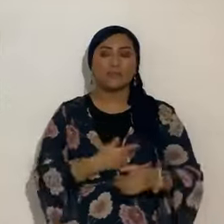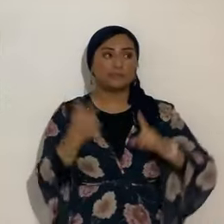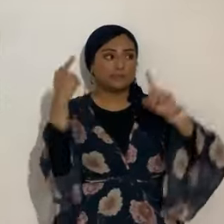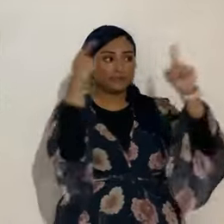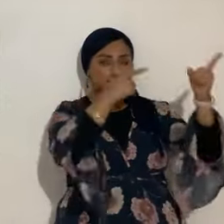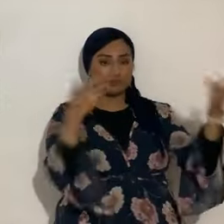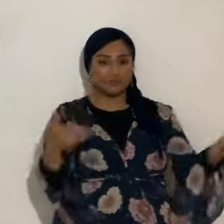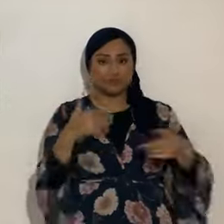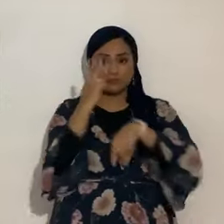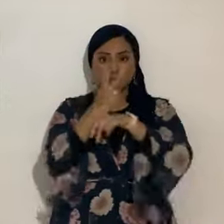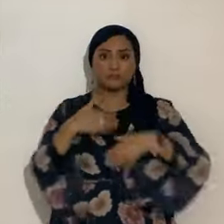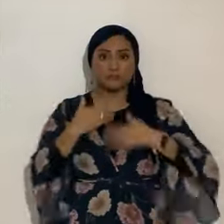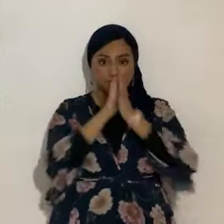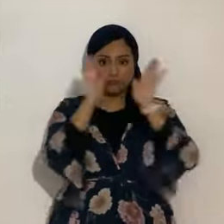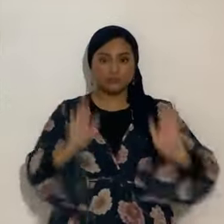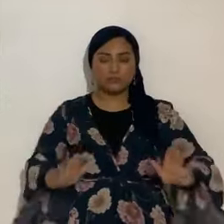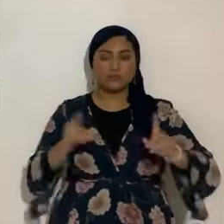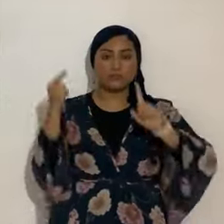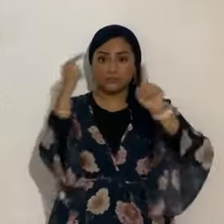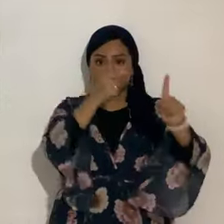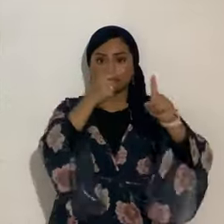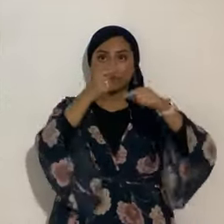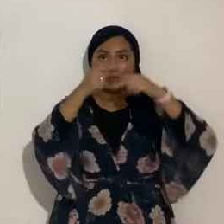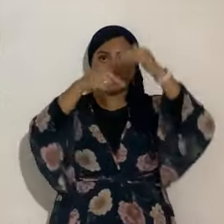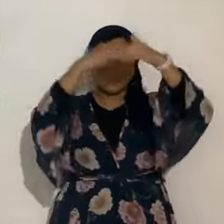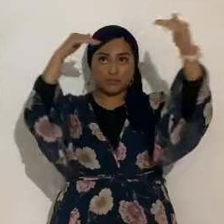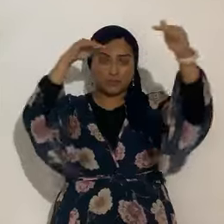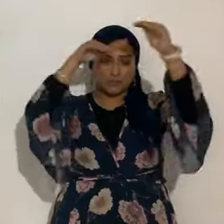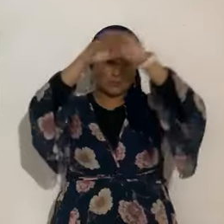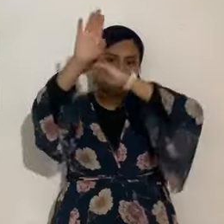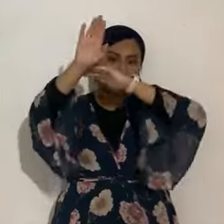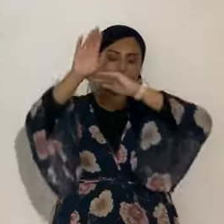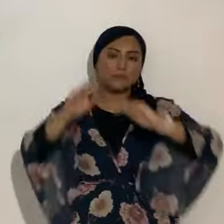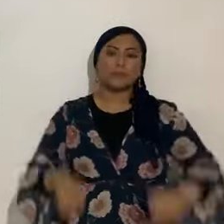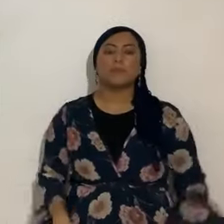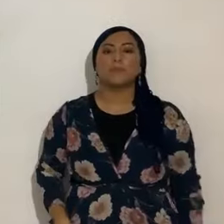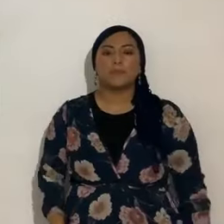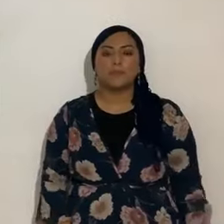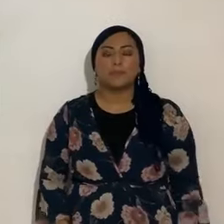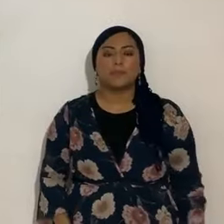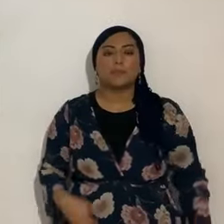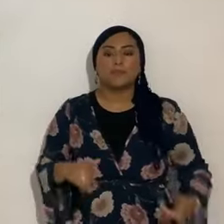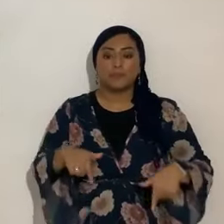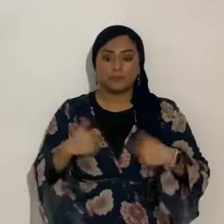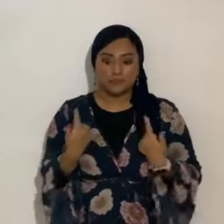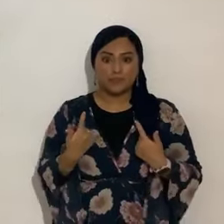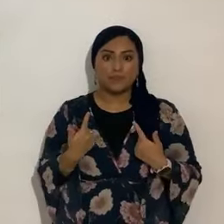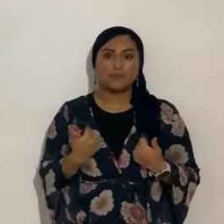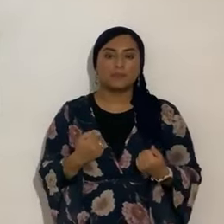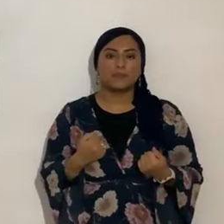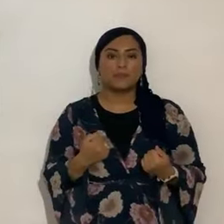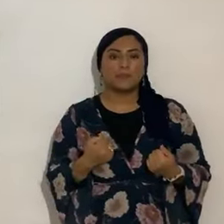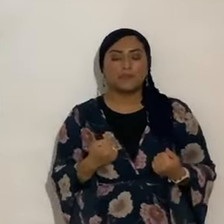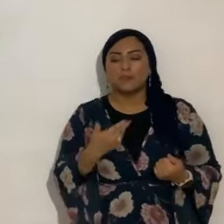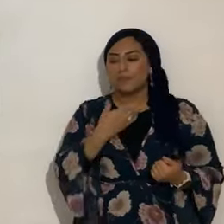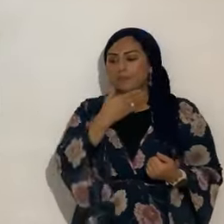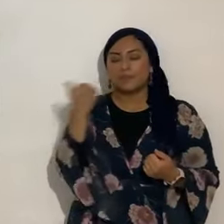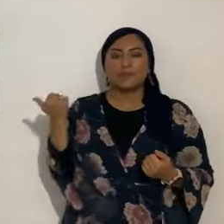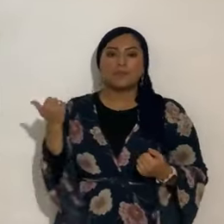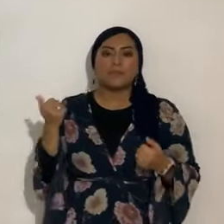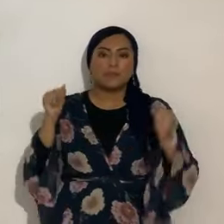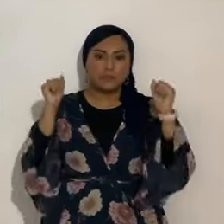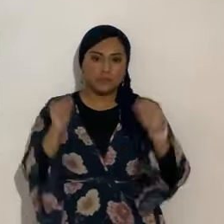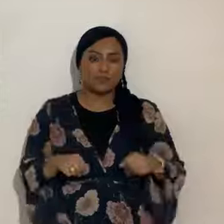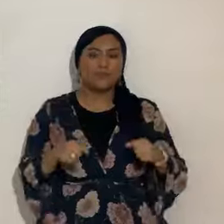gozo y paz, es llegar al cielo. Y otra cosa puede ser mejor. Entonces vivamos, pues, lo mejor